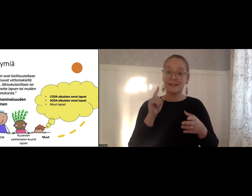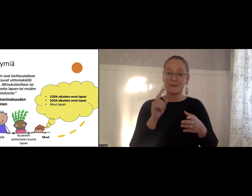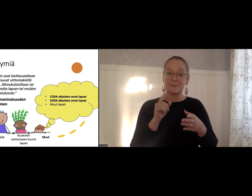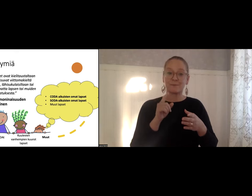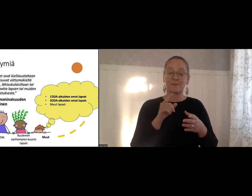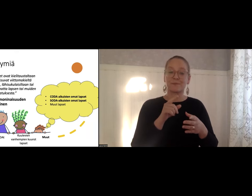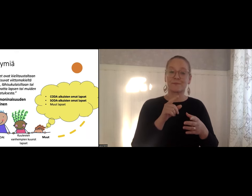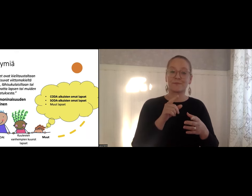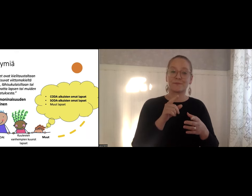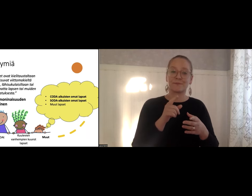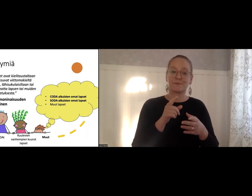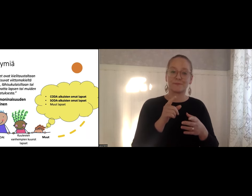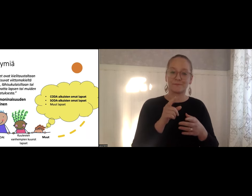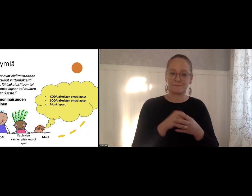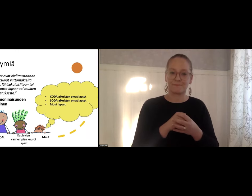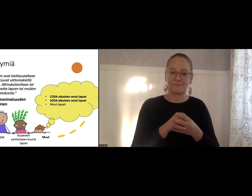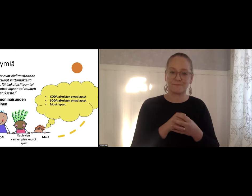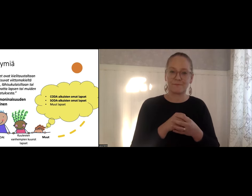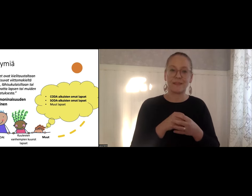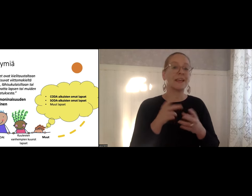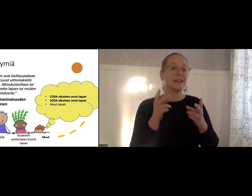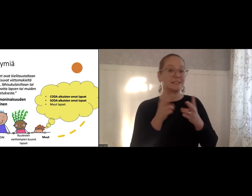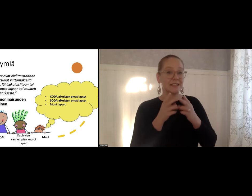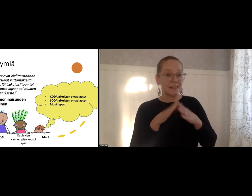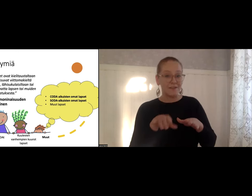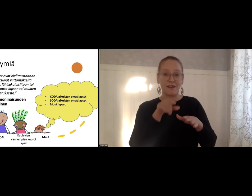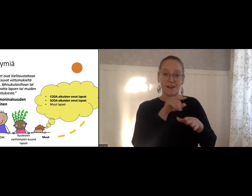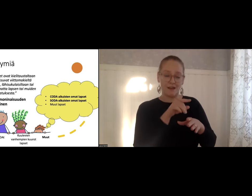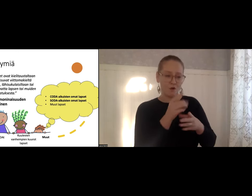ihan uskaltaneet mennä siihen, upota siihen moninaisuuteen.